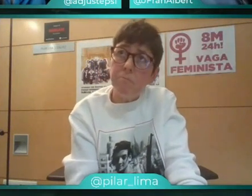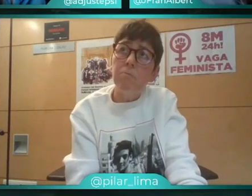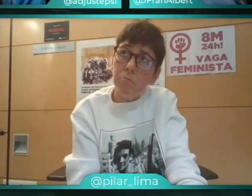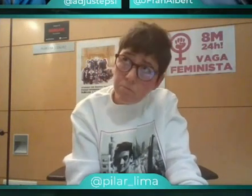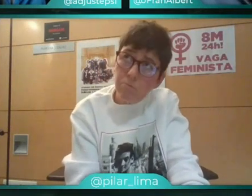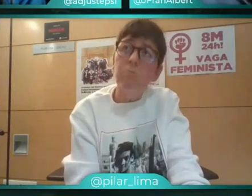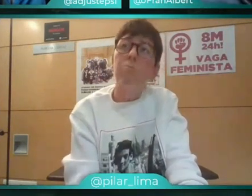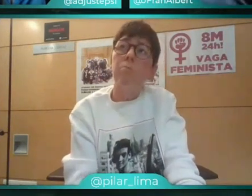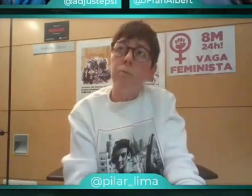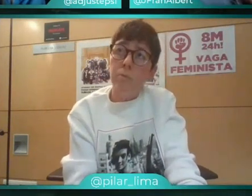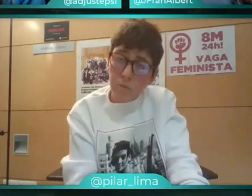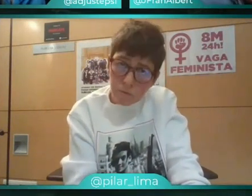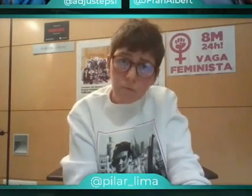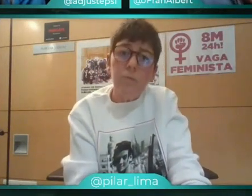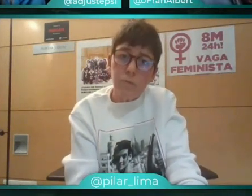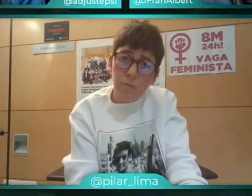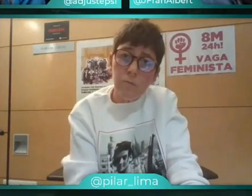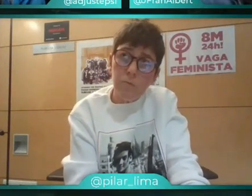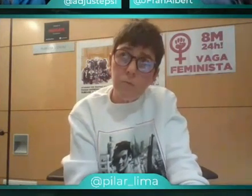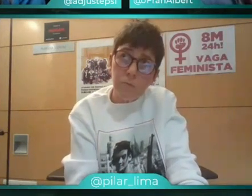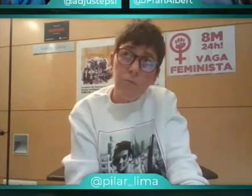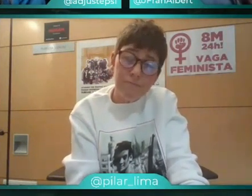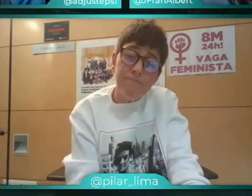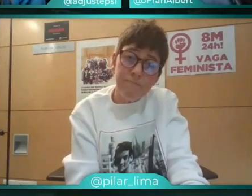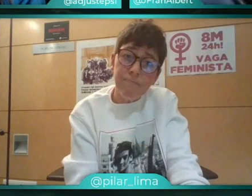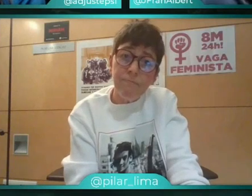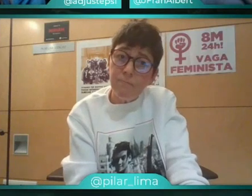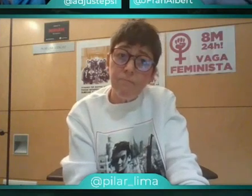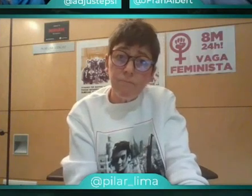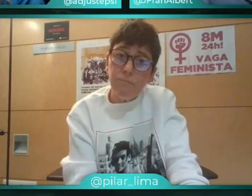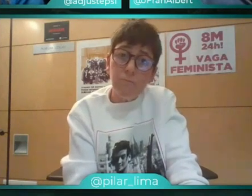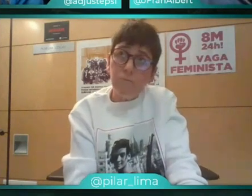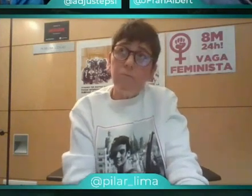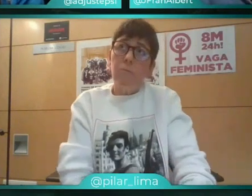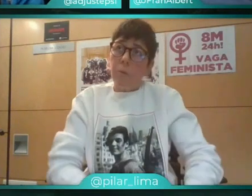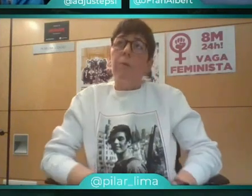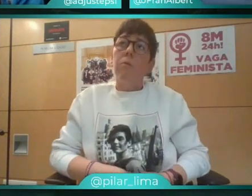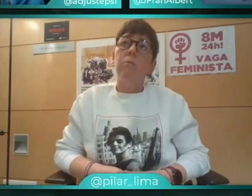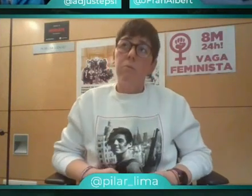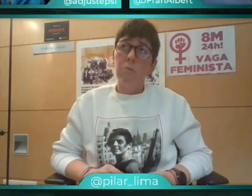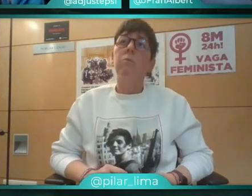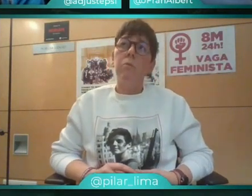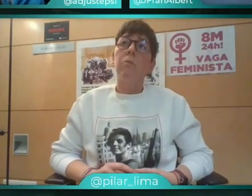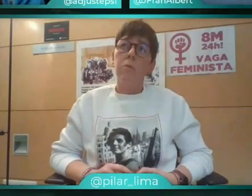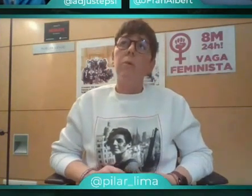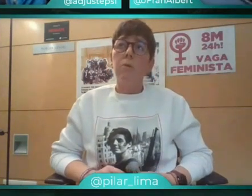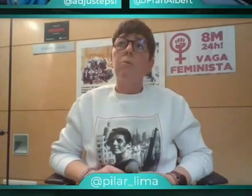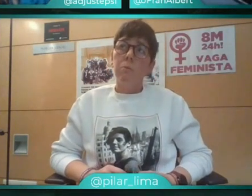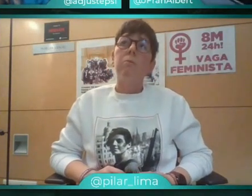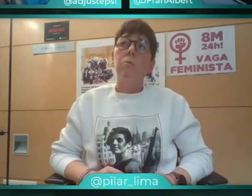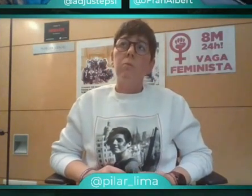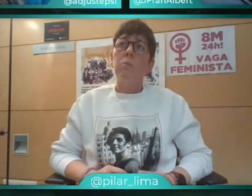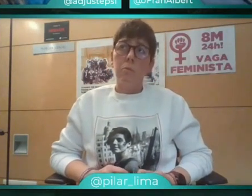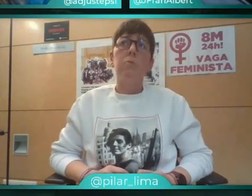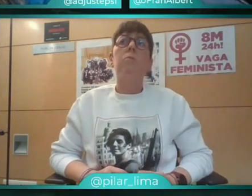tema de Twitch Son un montón han hecho un trabajo que la izquierda tuvo que hacer no se dejó hacer se dejó de hacerlo por distintas razones